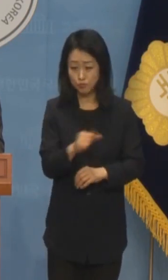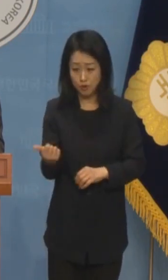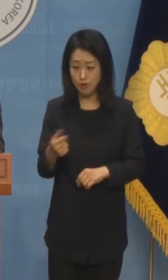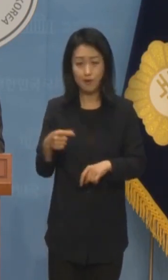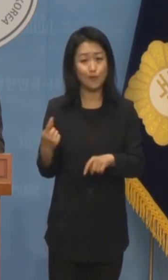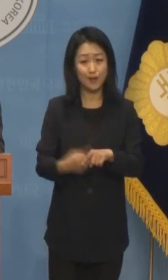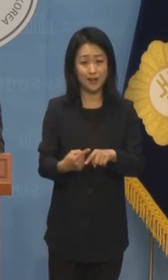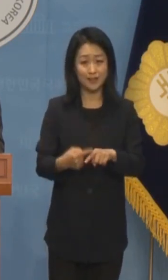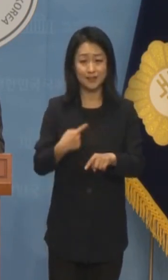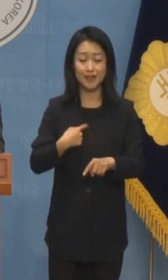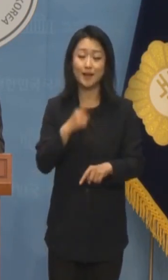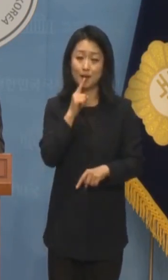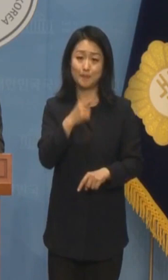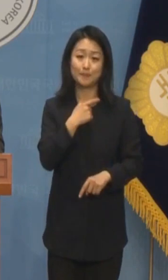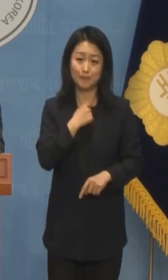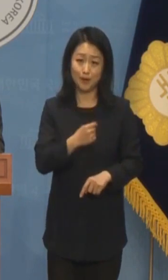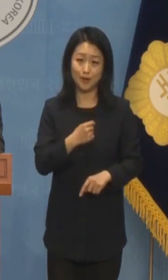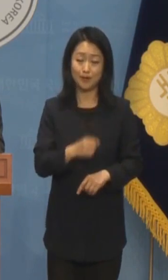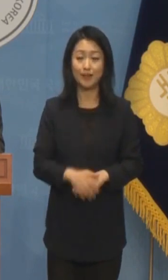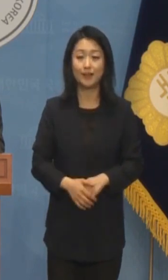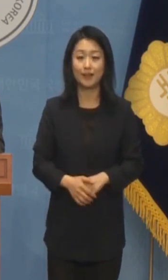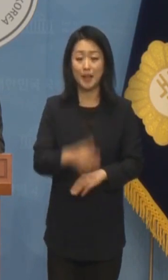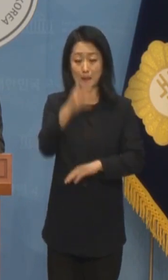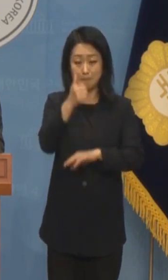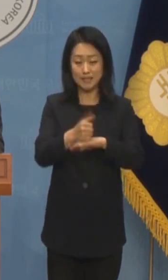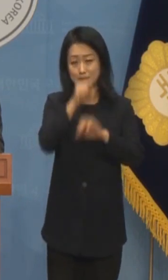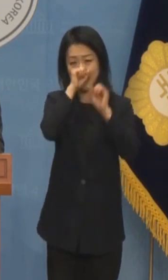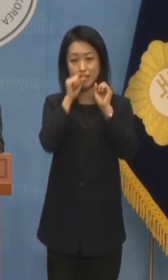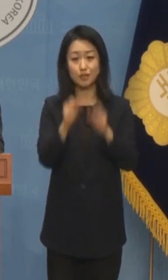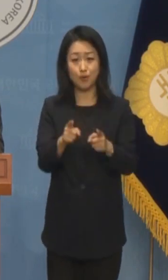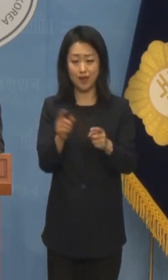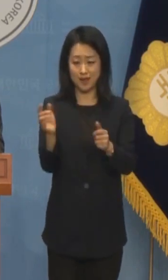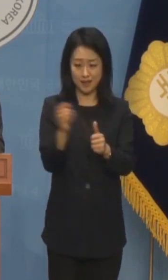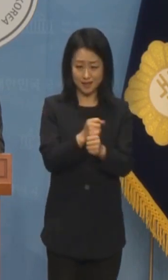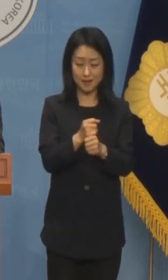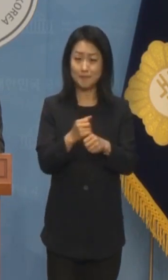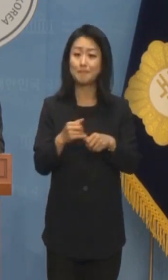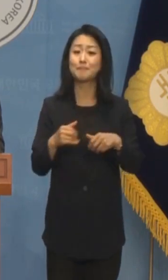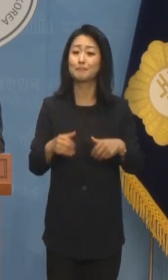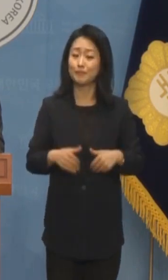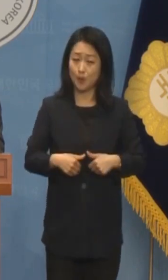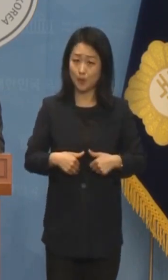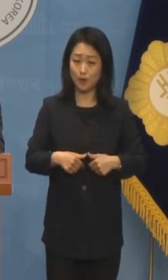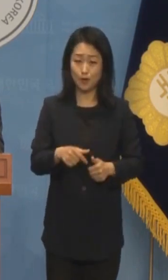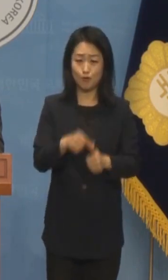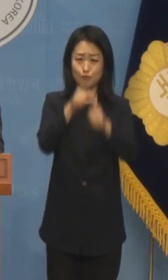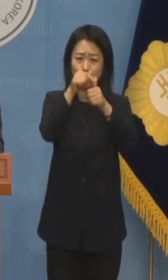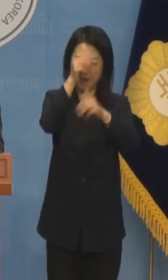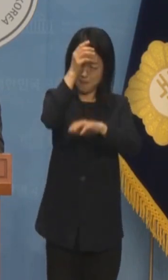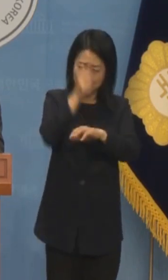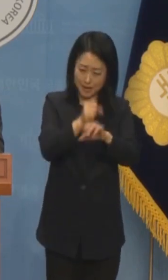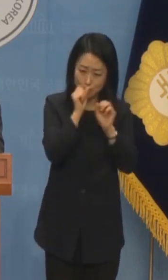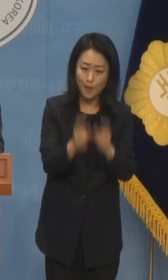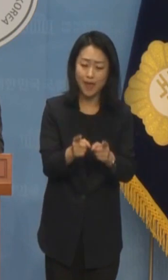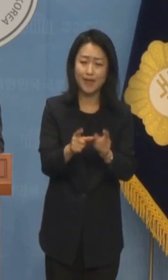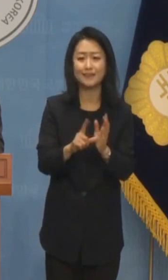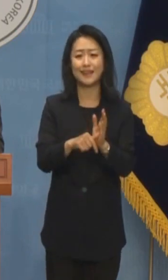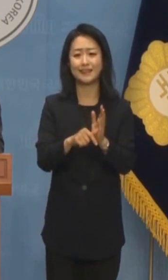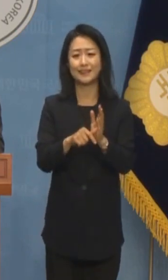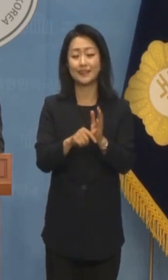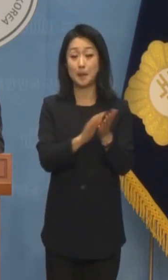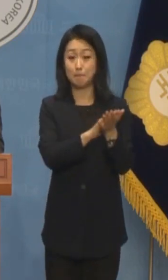죽는다. 마지막 기회입니다. 마지막 골든타임입니다. 변화가 아니라